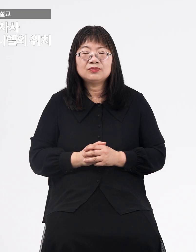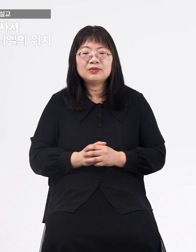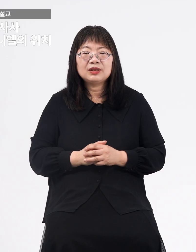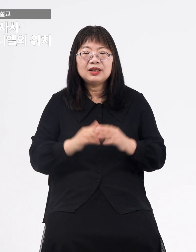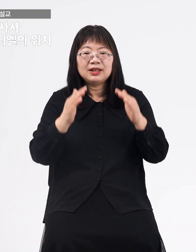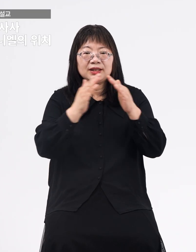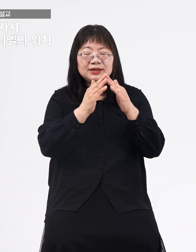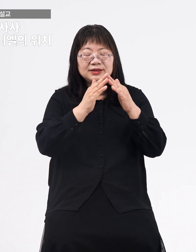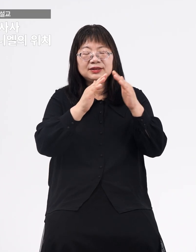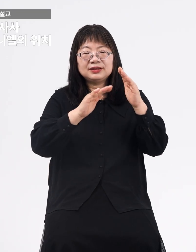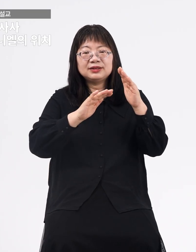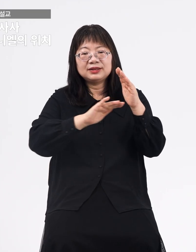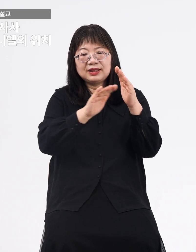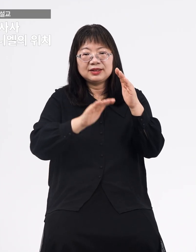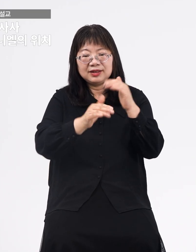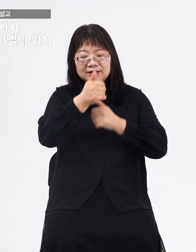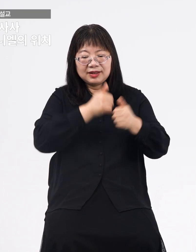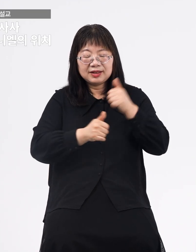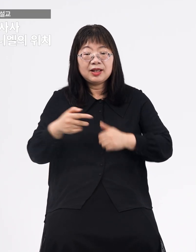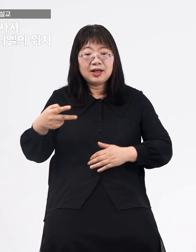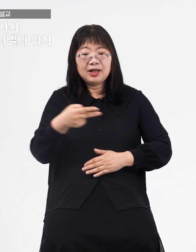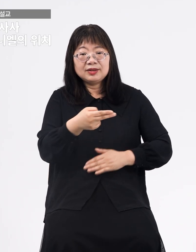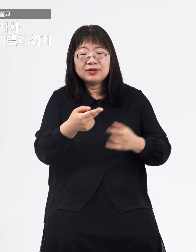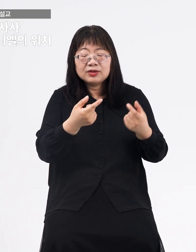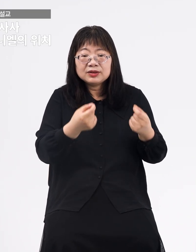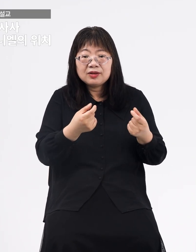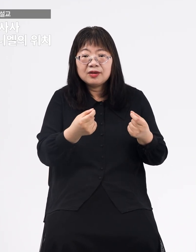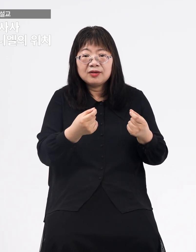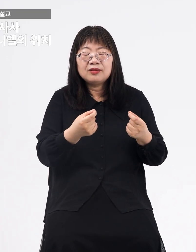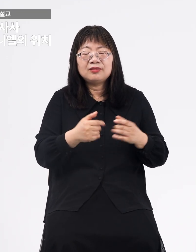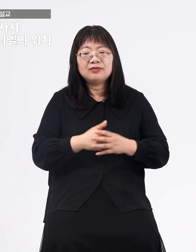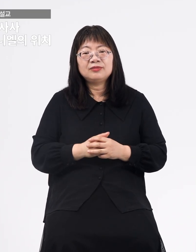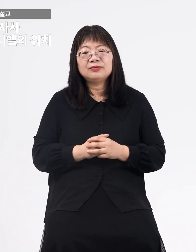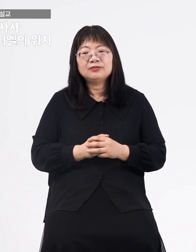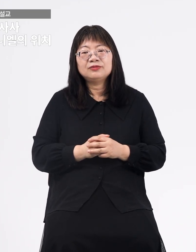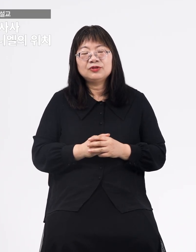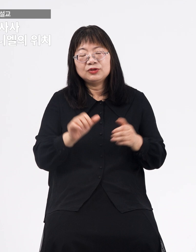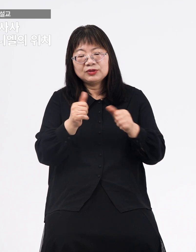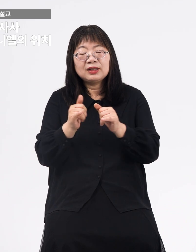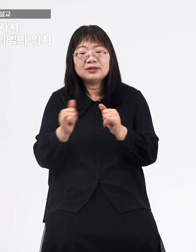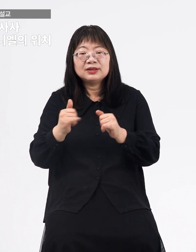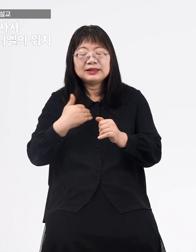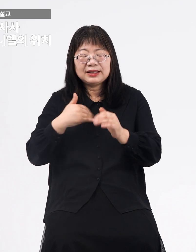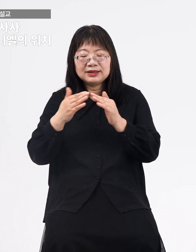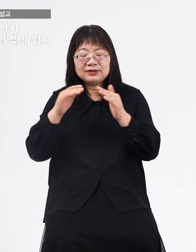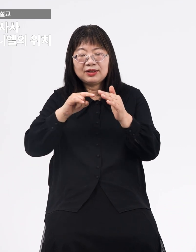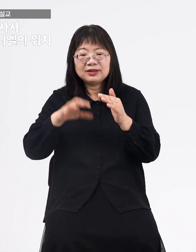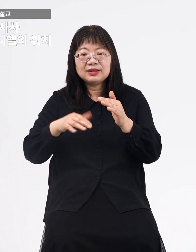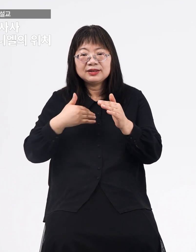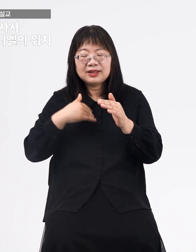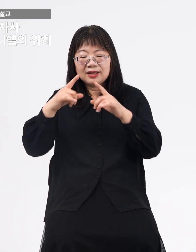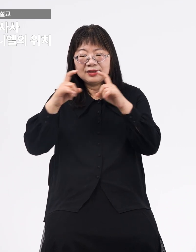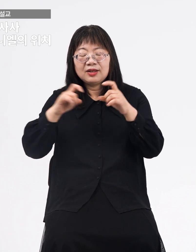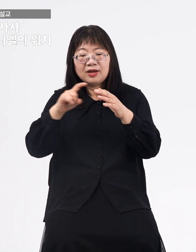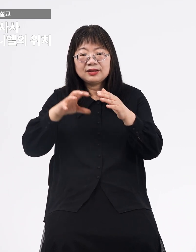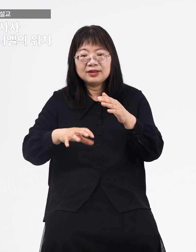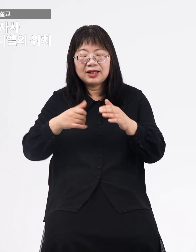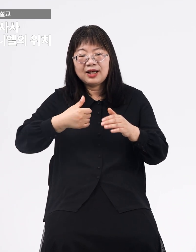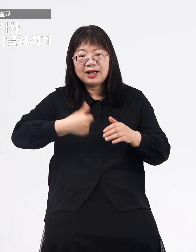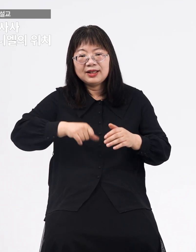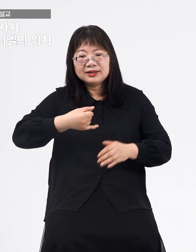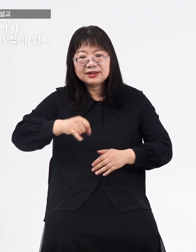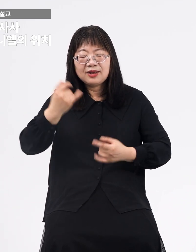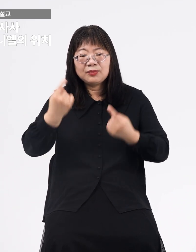집안의 대가 끊어지듯 숨져간 사람들을 내가 내 집에서 내 성 안에서